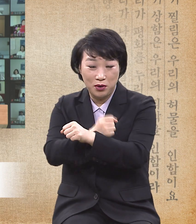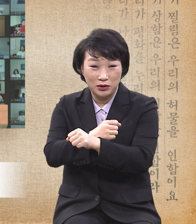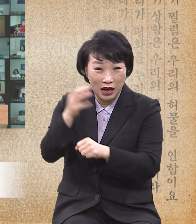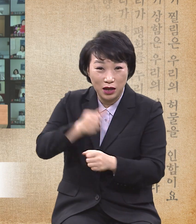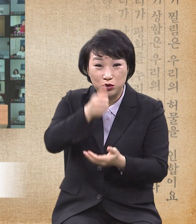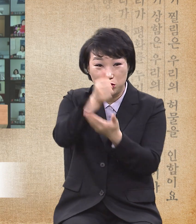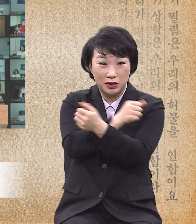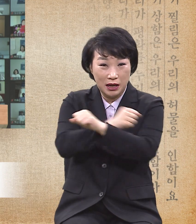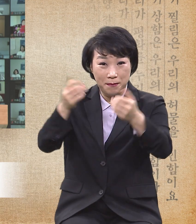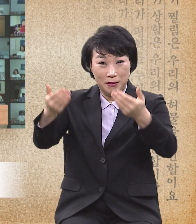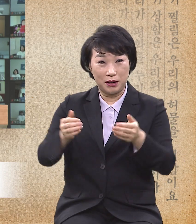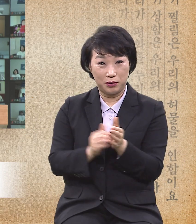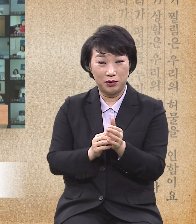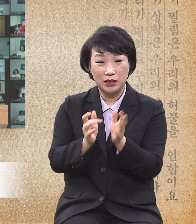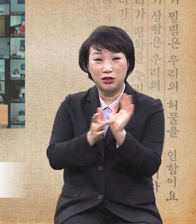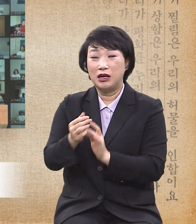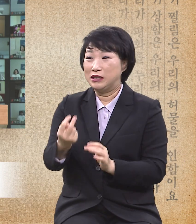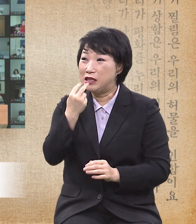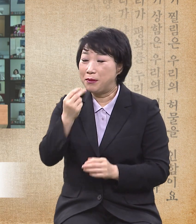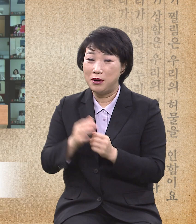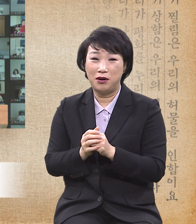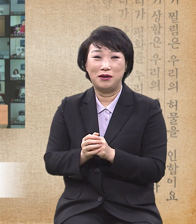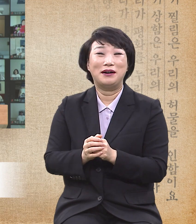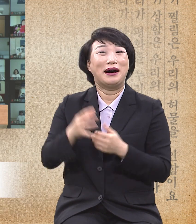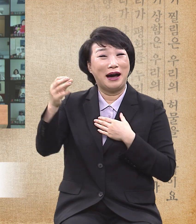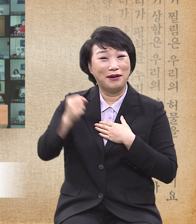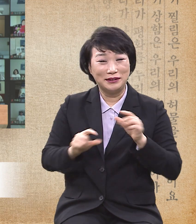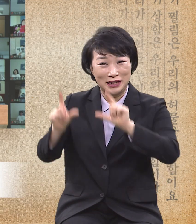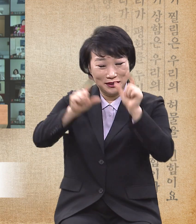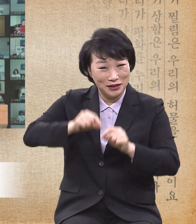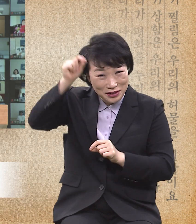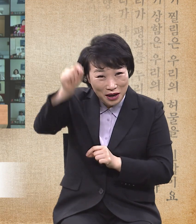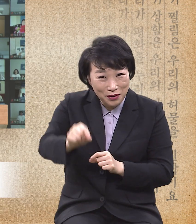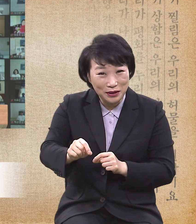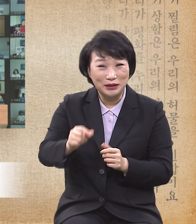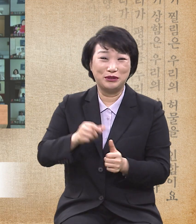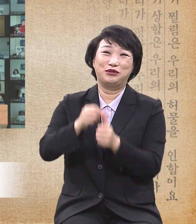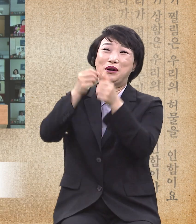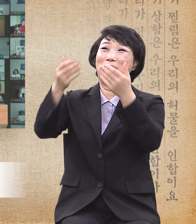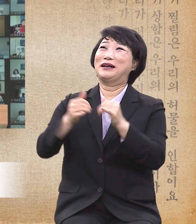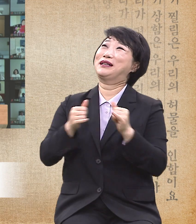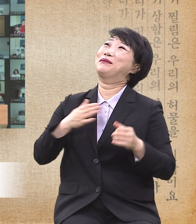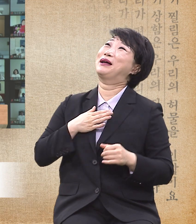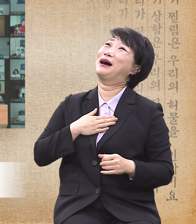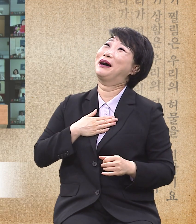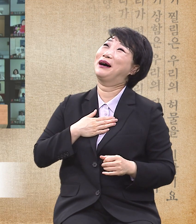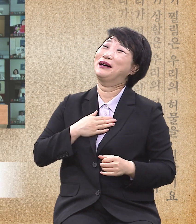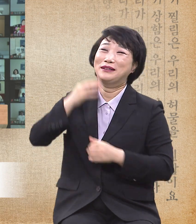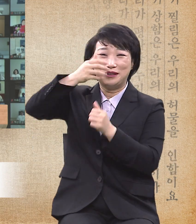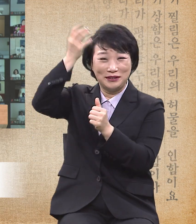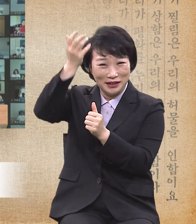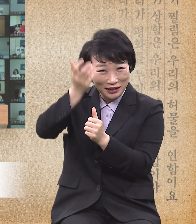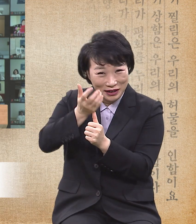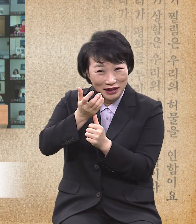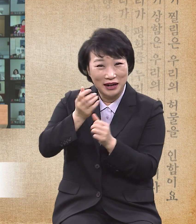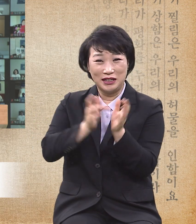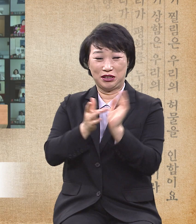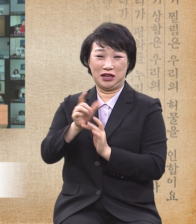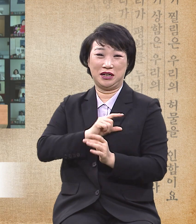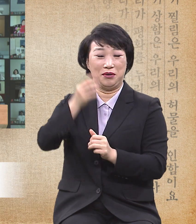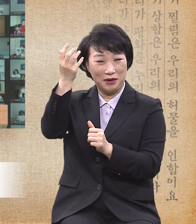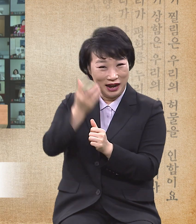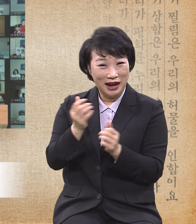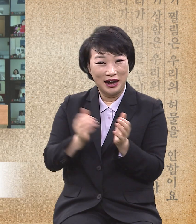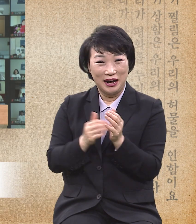공로로 죄 사함 받고 그의 피의 생명으로 영원히 살기는 구원받은 자, 성령이 그 이름으로